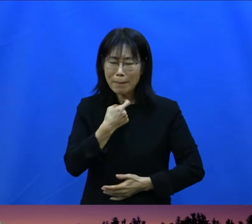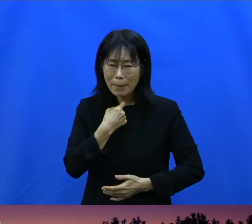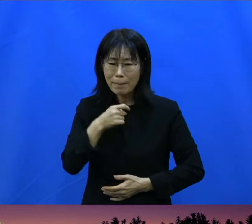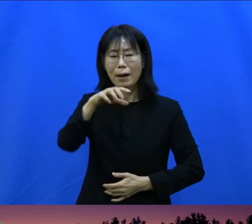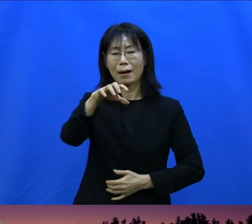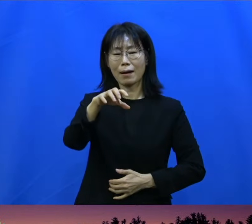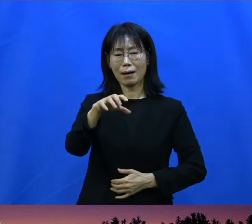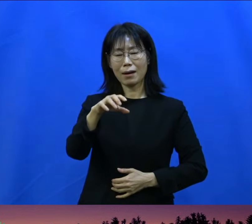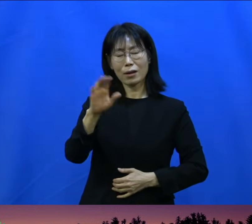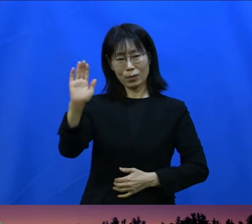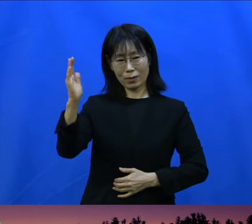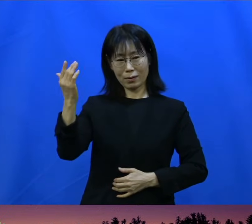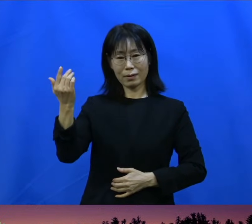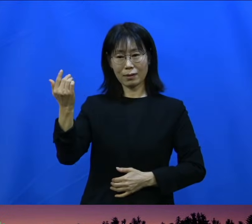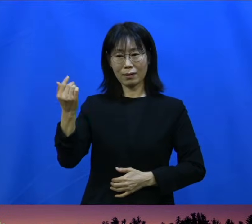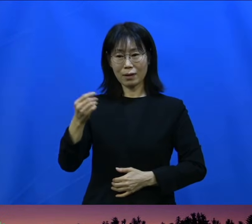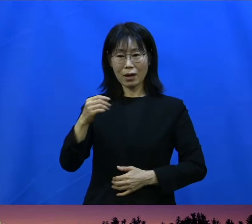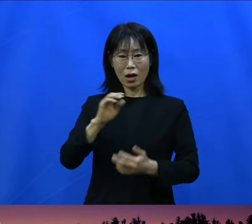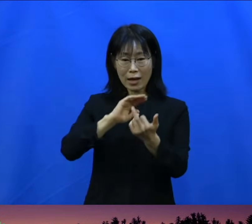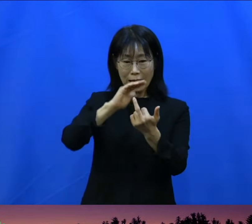추방이죠.